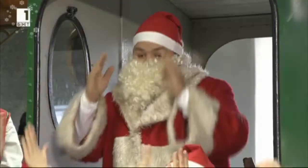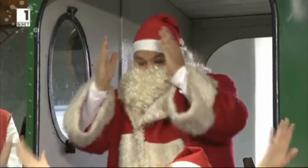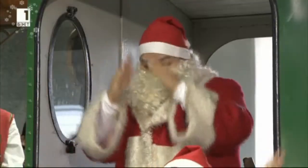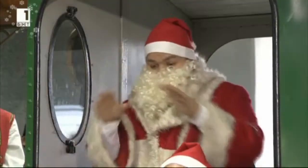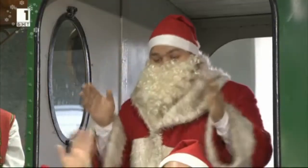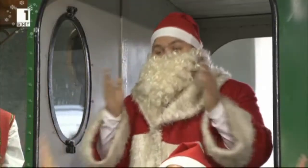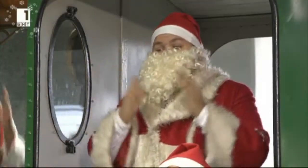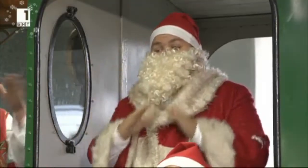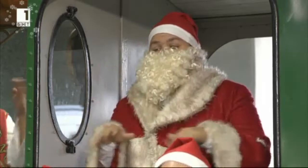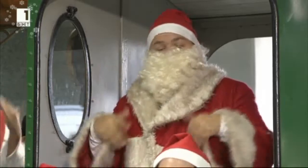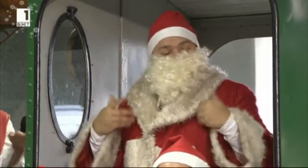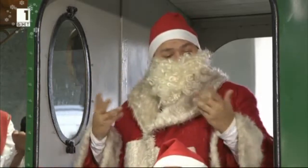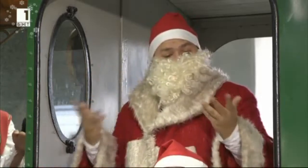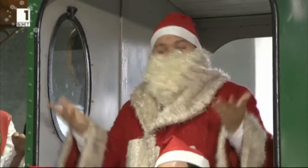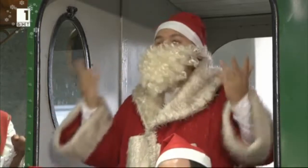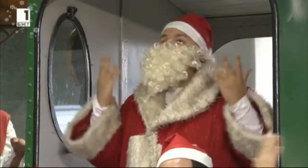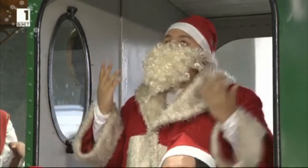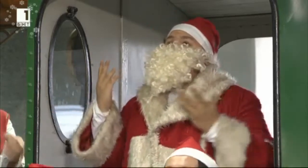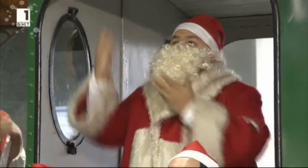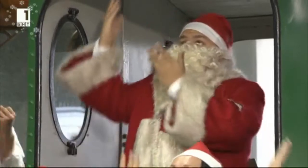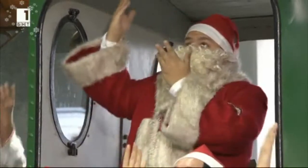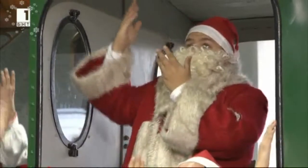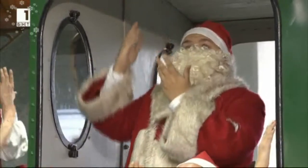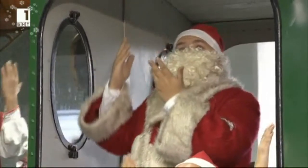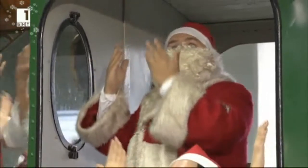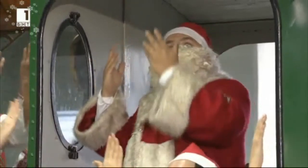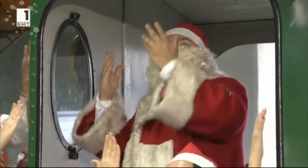колена, свята си ки.